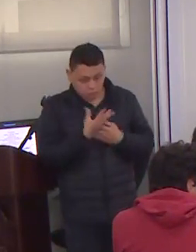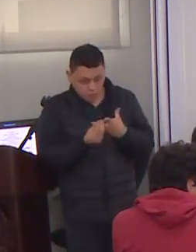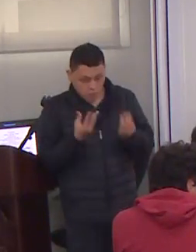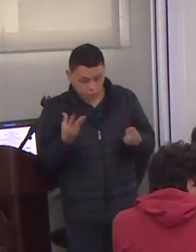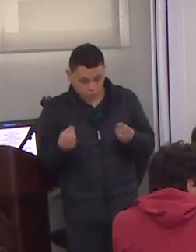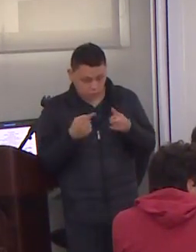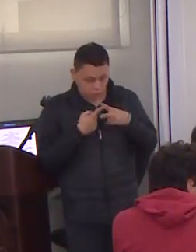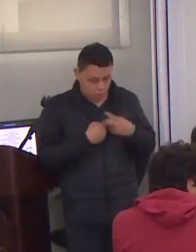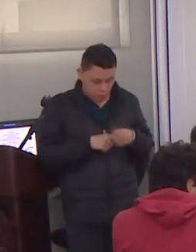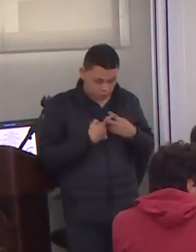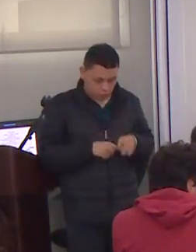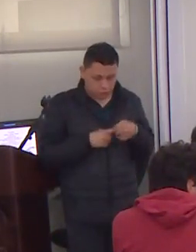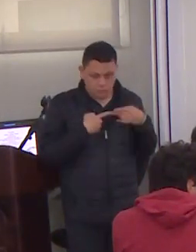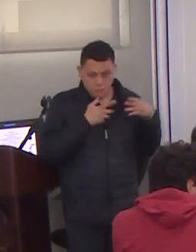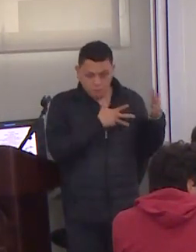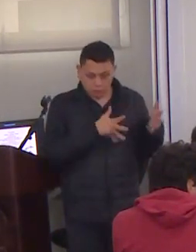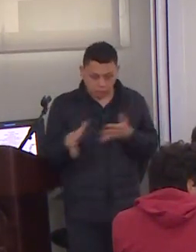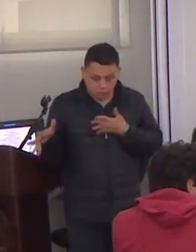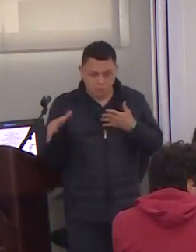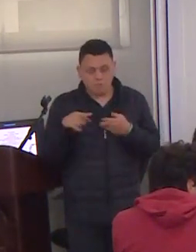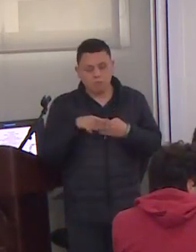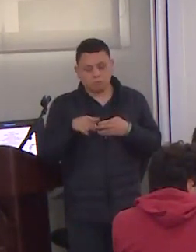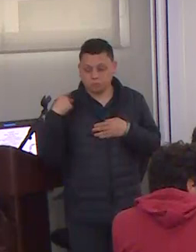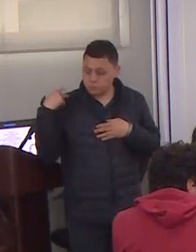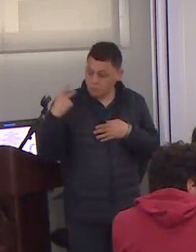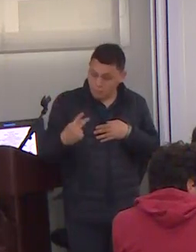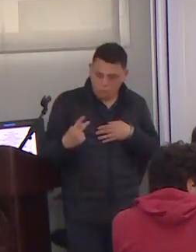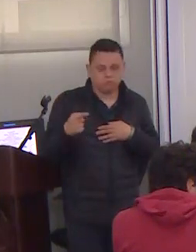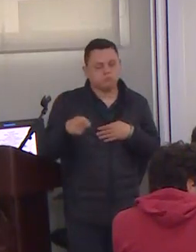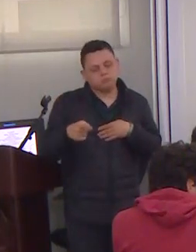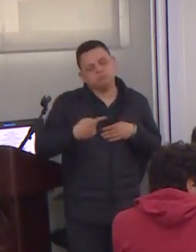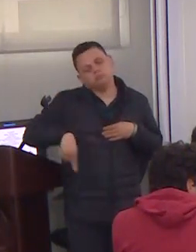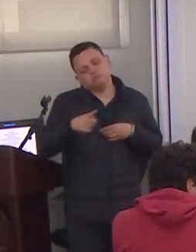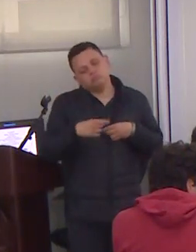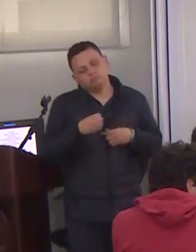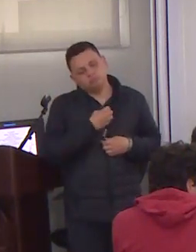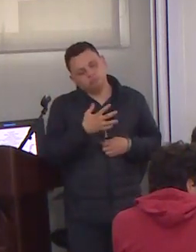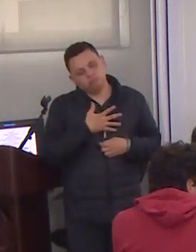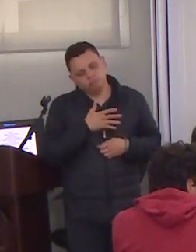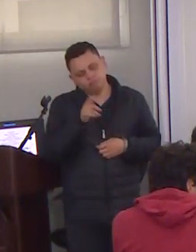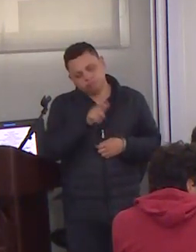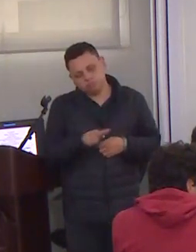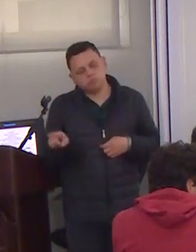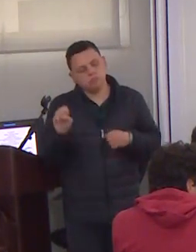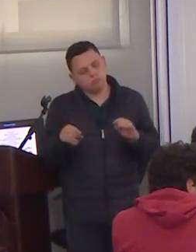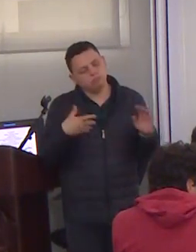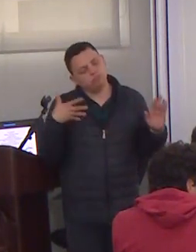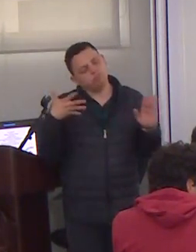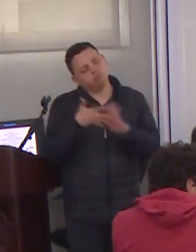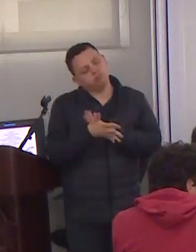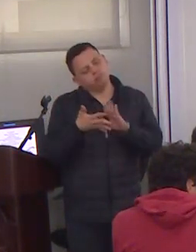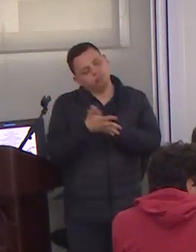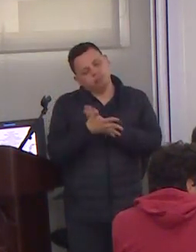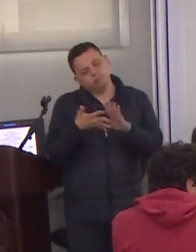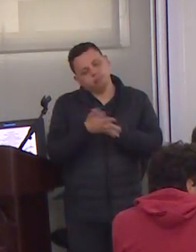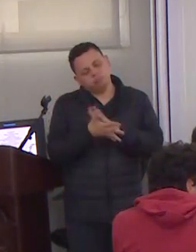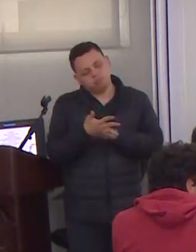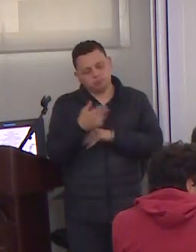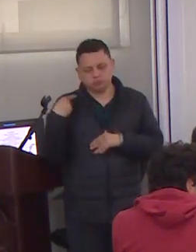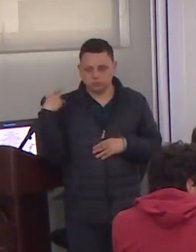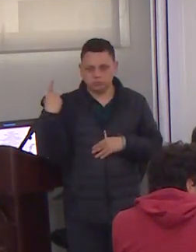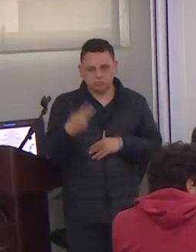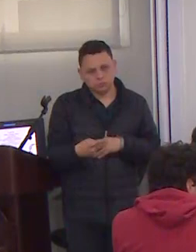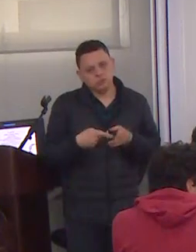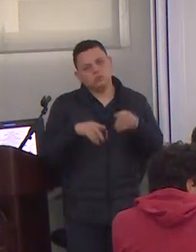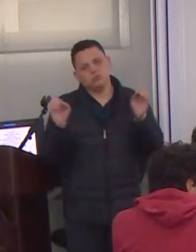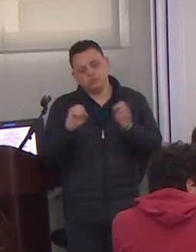talleres digamos a partir de esos historiales damos la oportunidad que cada uno pueda narrar su historia